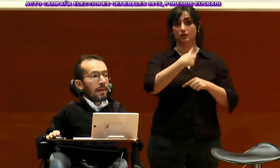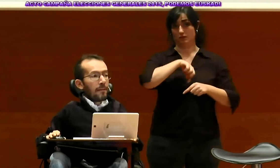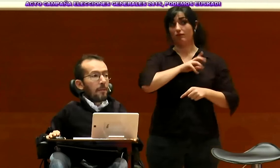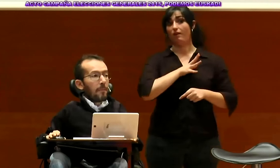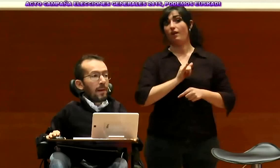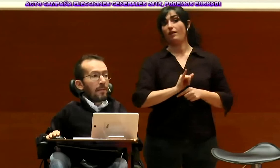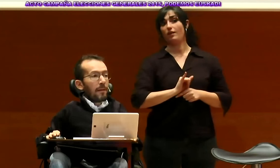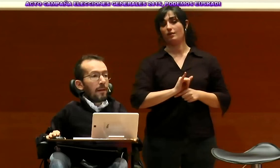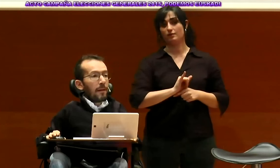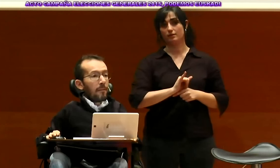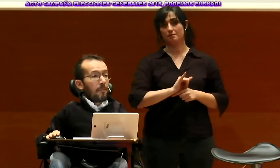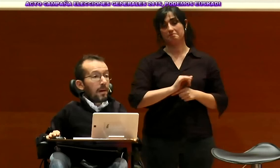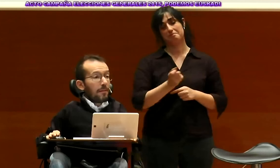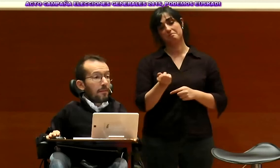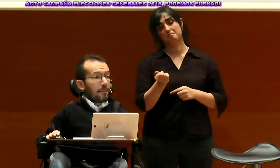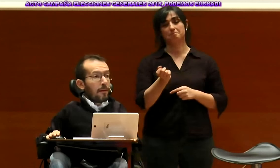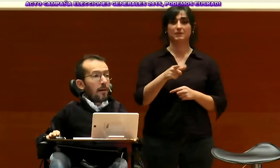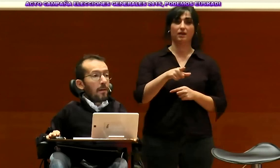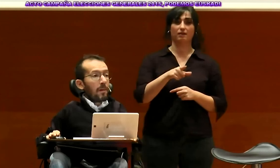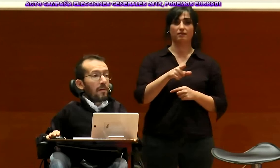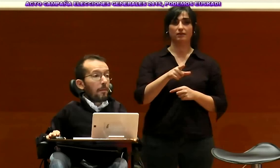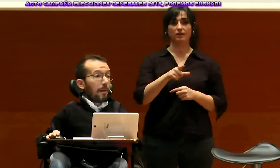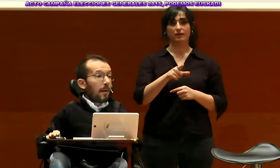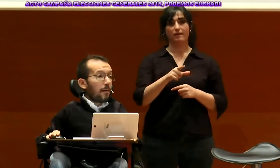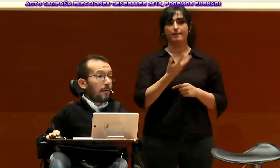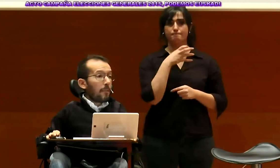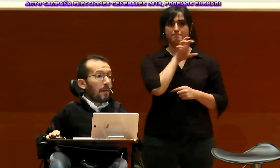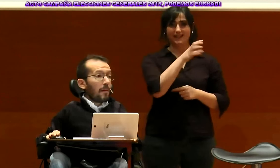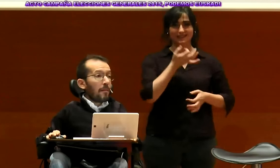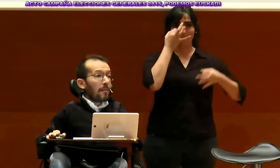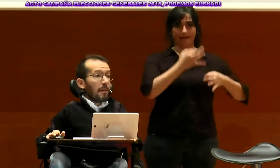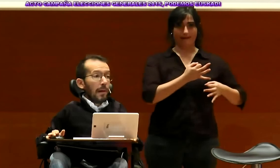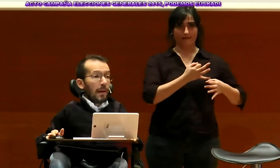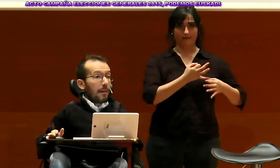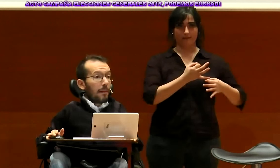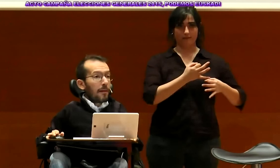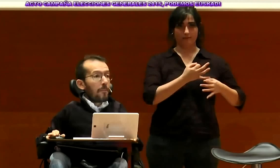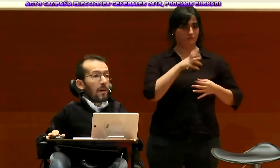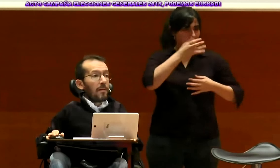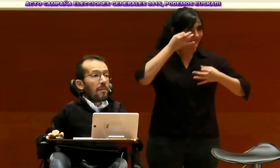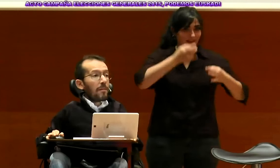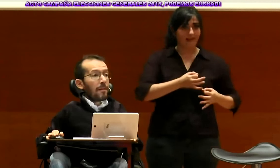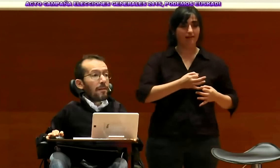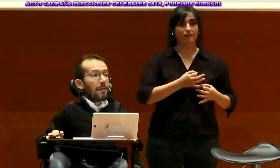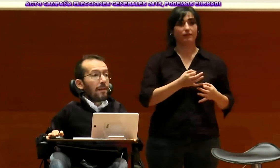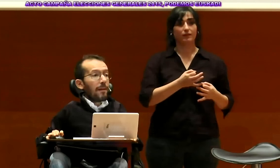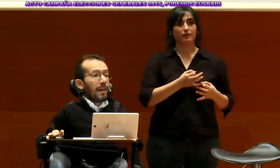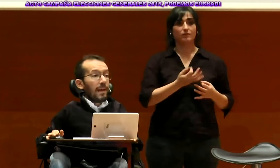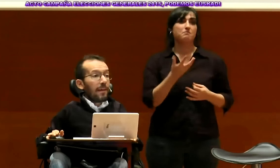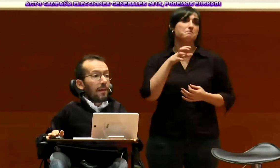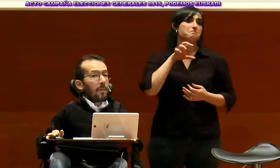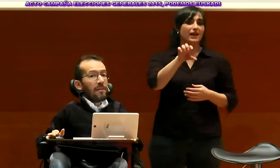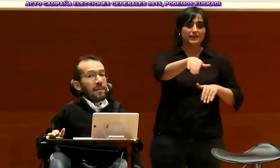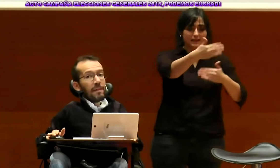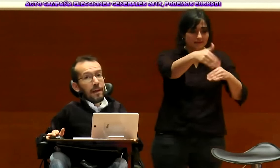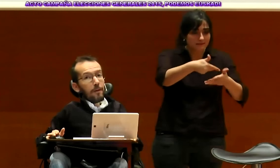tener se va a parecer más al país de verdad, al país real, al país de la